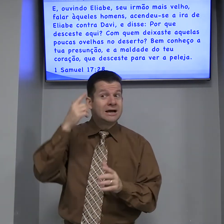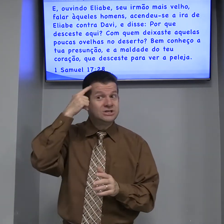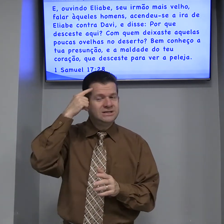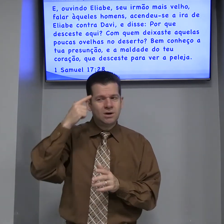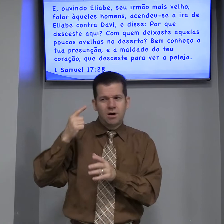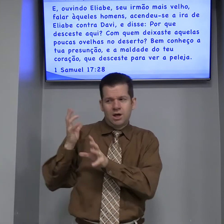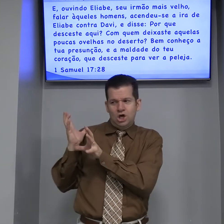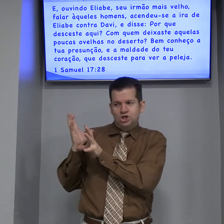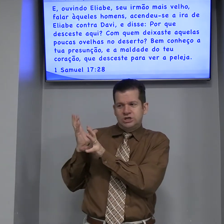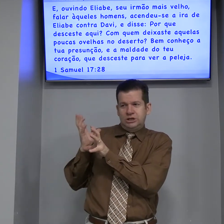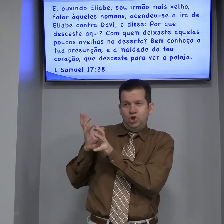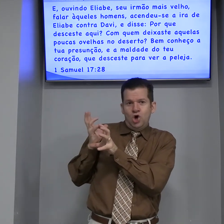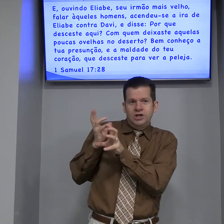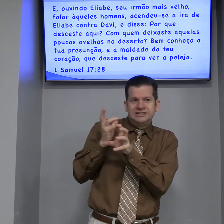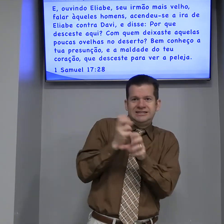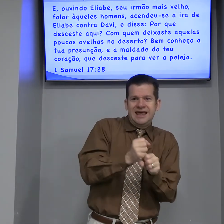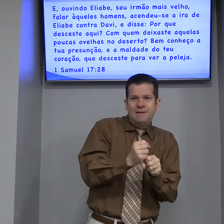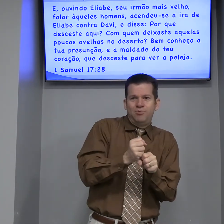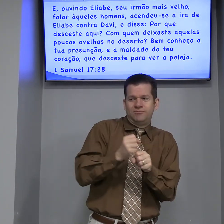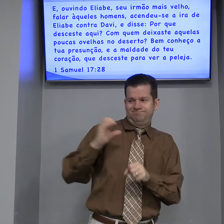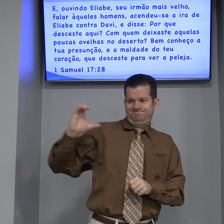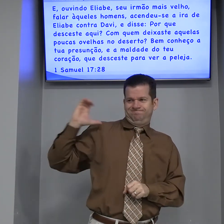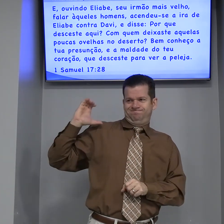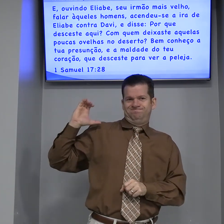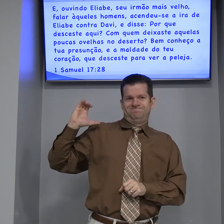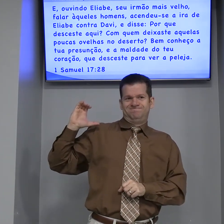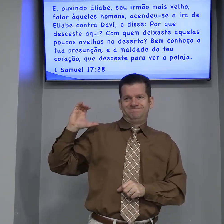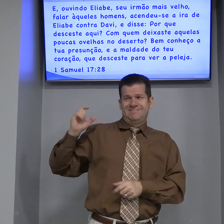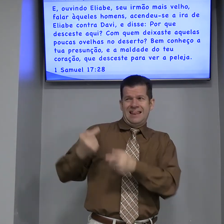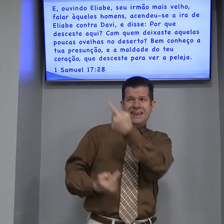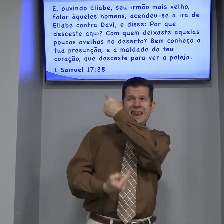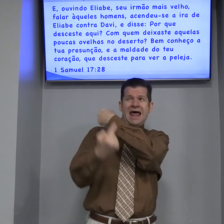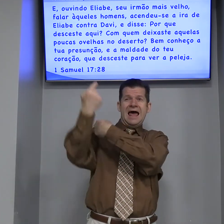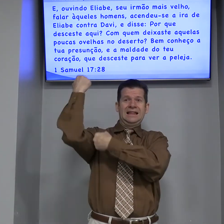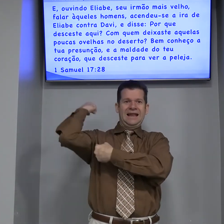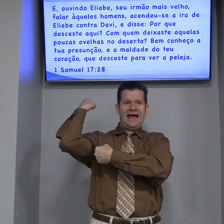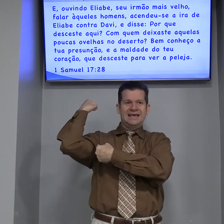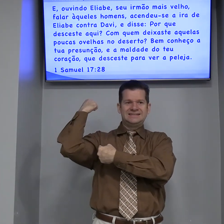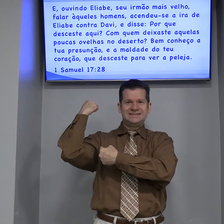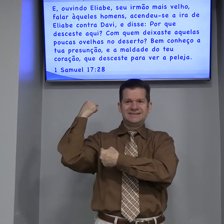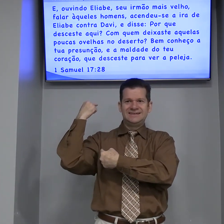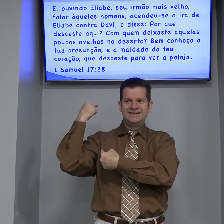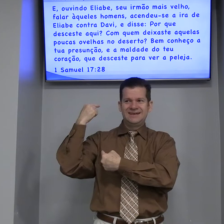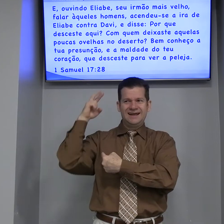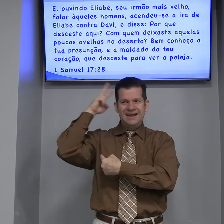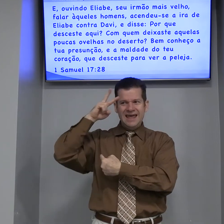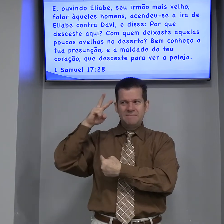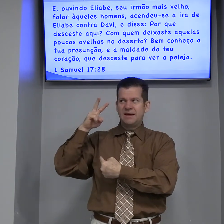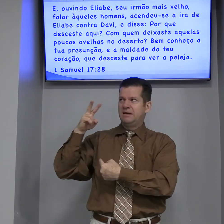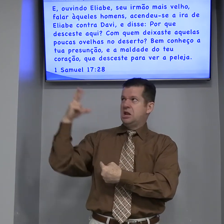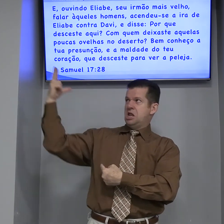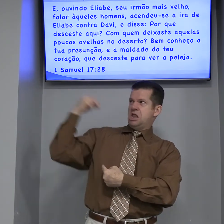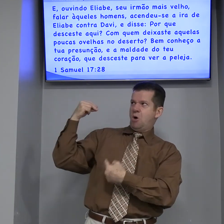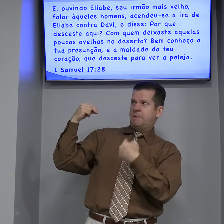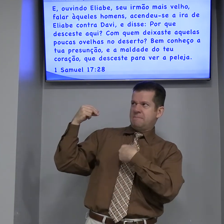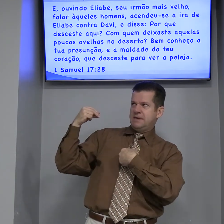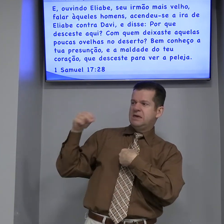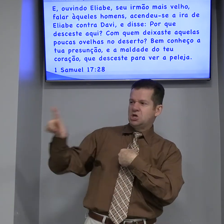imagina então, ó, já todo esse tempo, lá atrás, lembra? Não para mim,